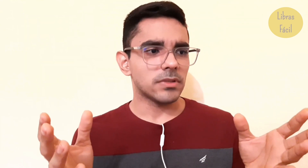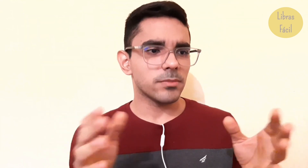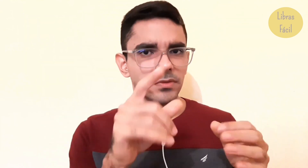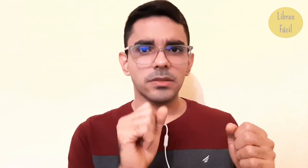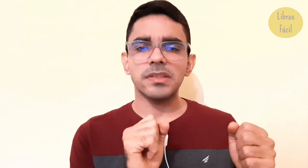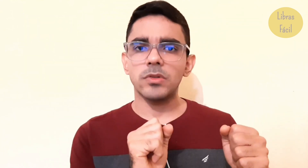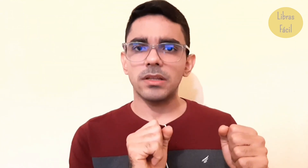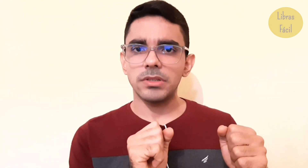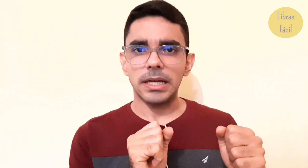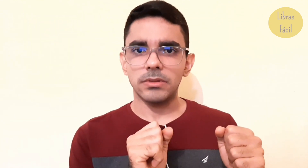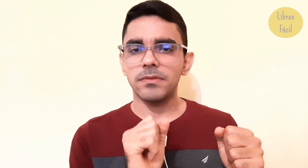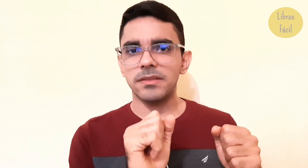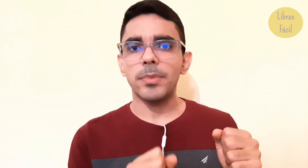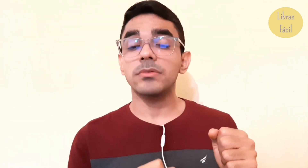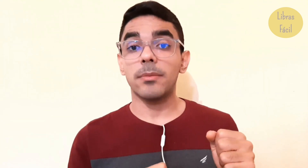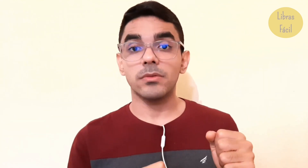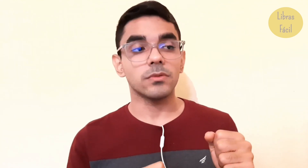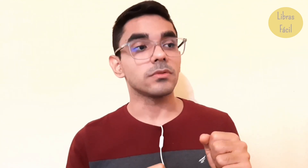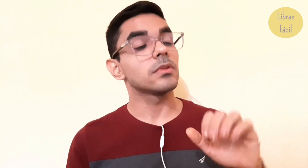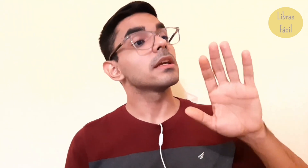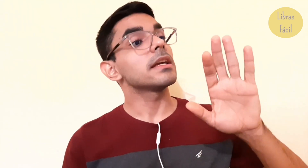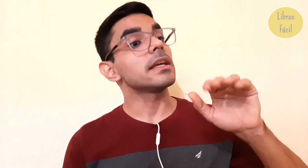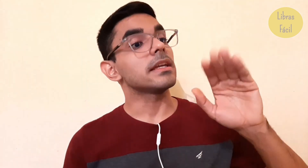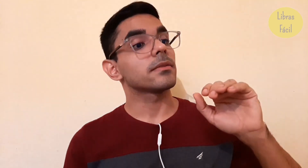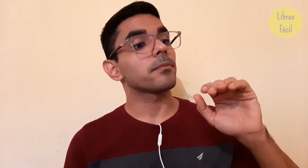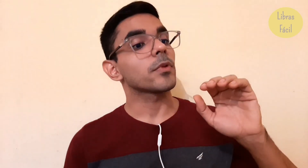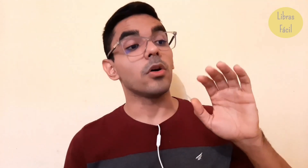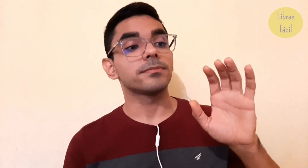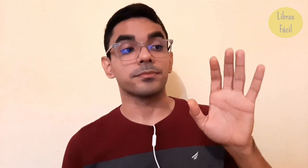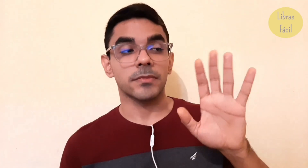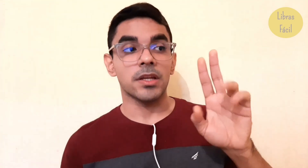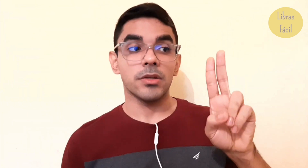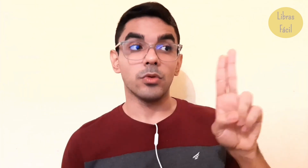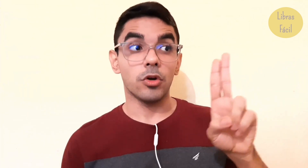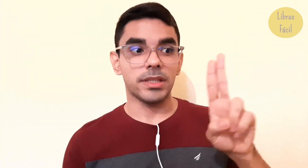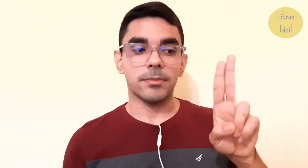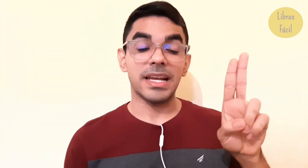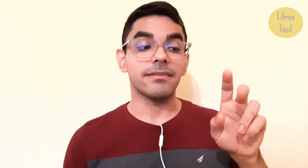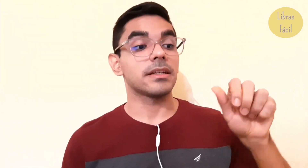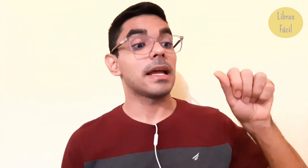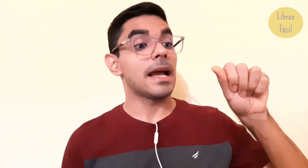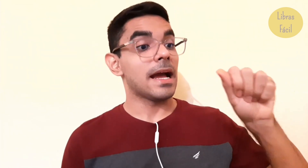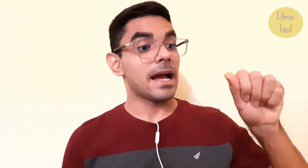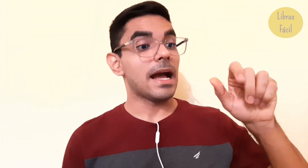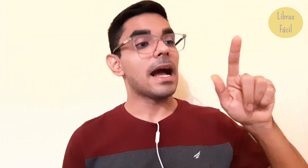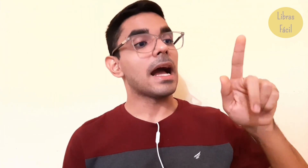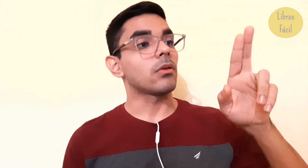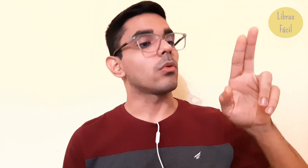que você não sabe o sinal de água, daí você vai perguntar para um surdo. Ei, ó, o nome, né? A palavra.